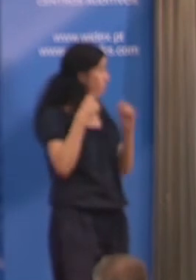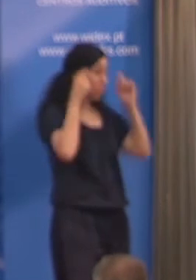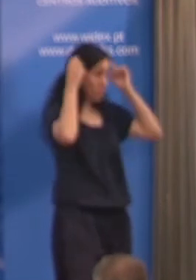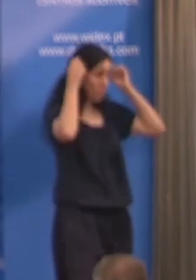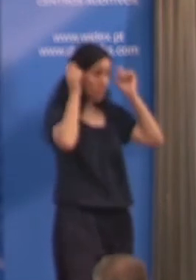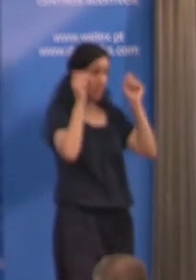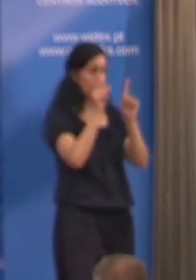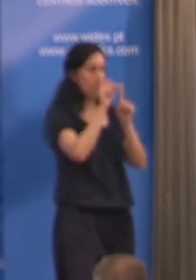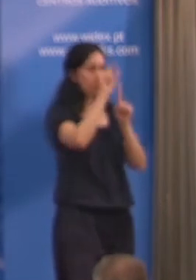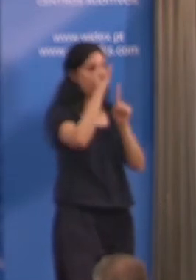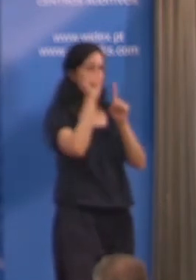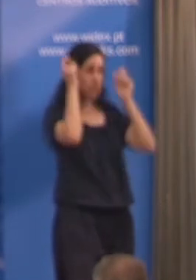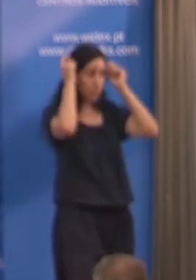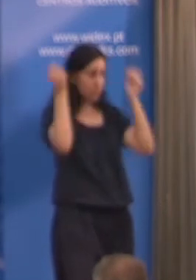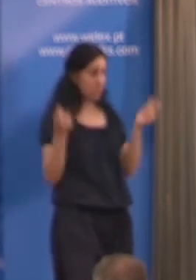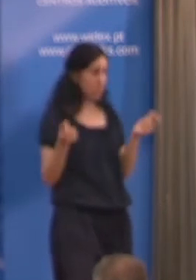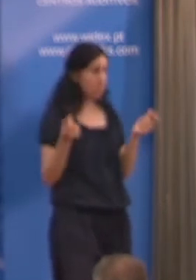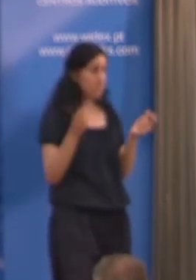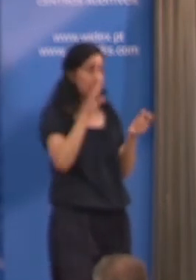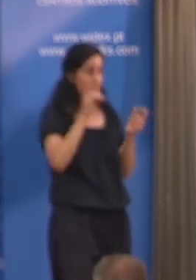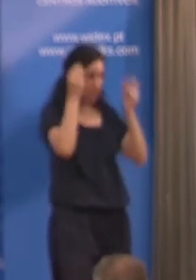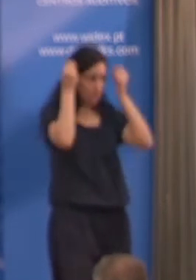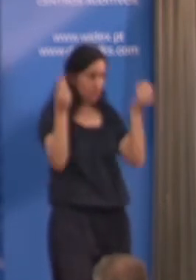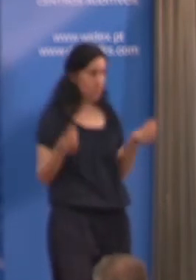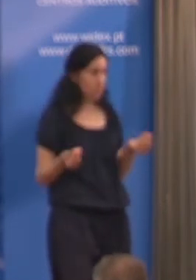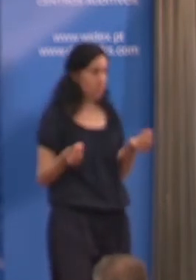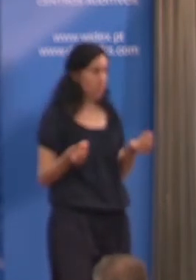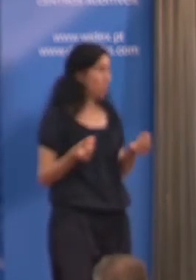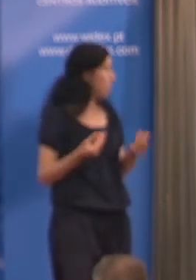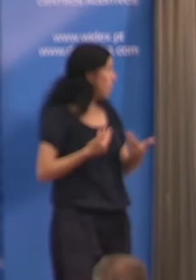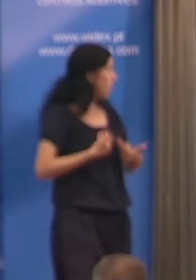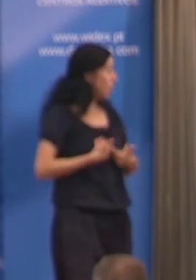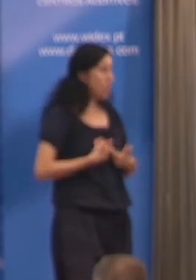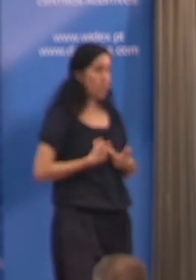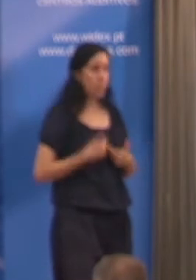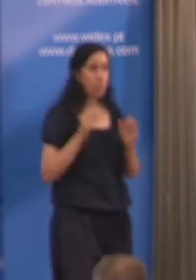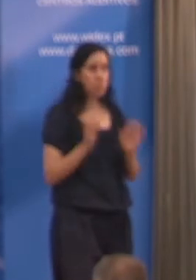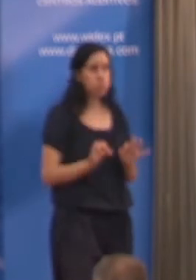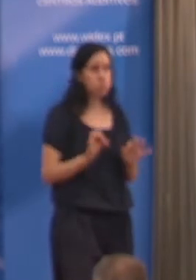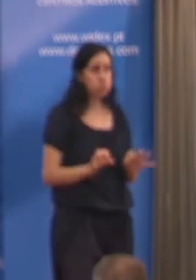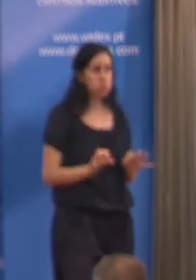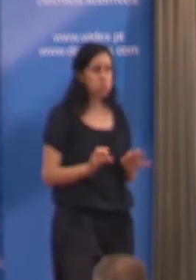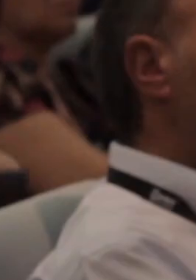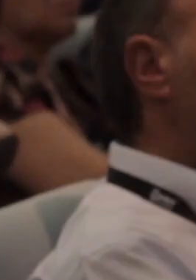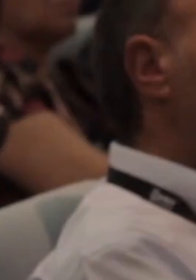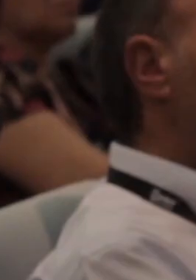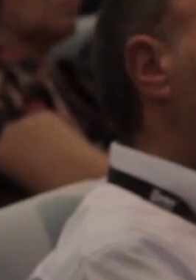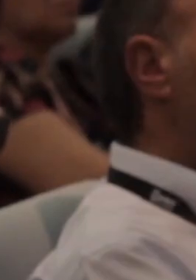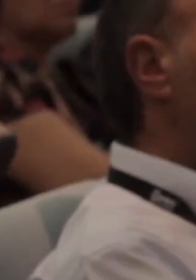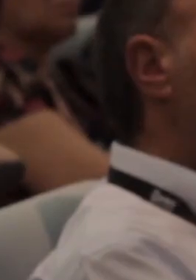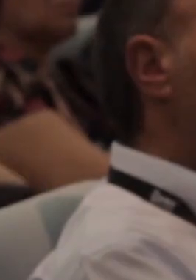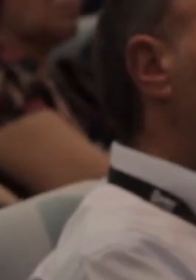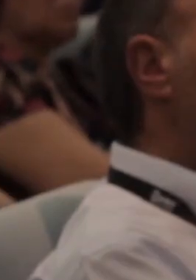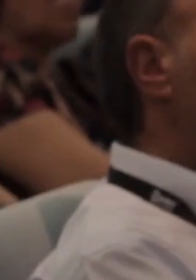duas antenas que eu tenho aqui, eu fico pura e simplesmente no silêncio. Quando